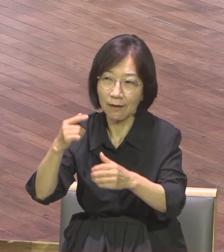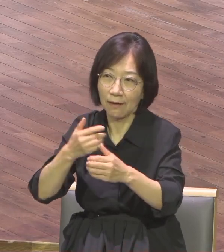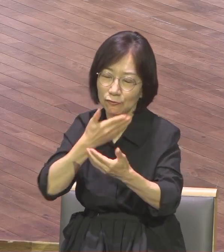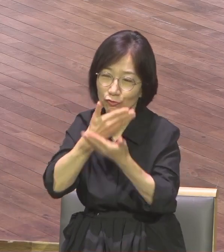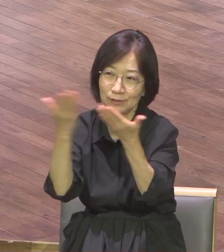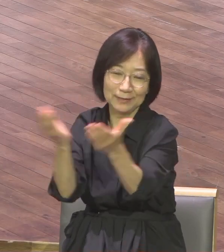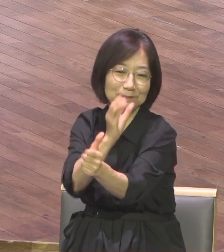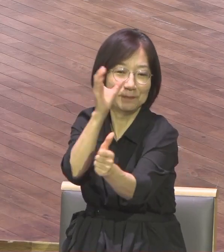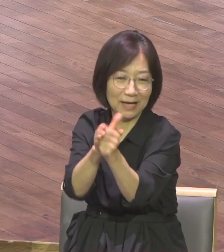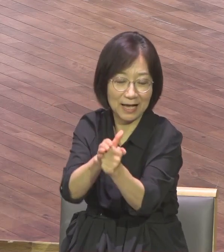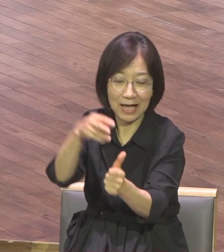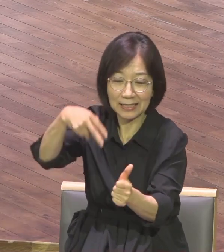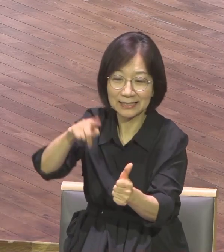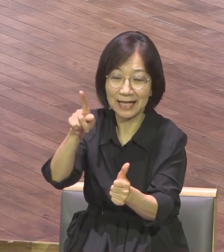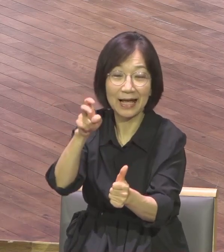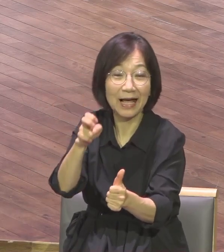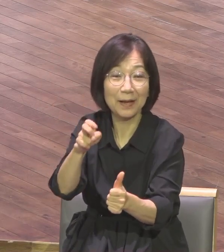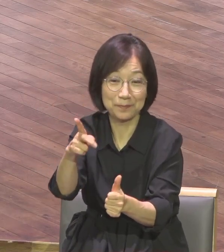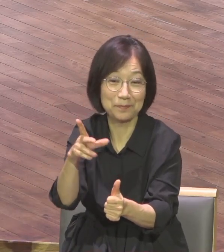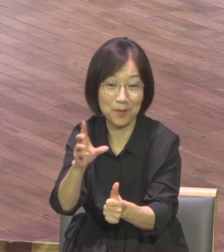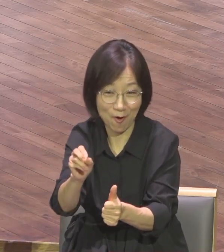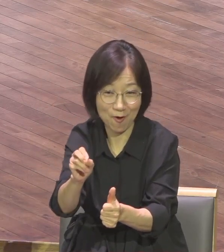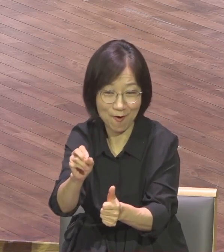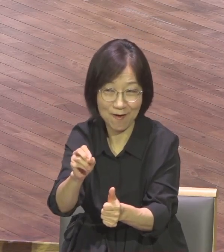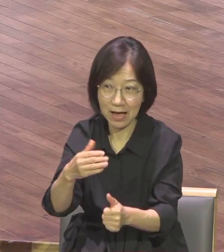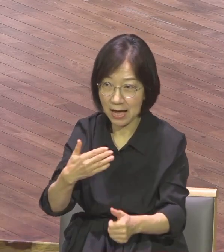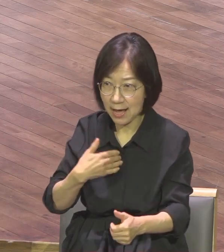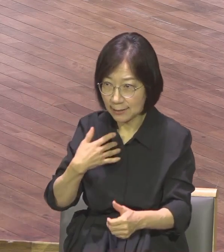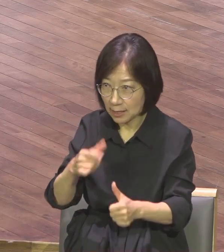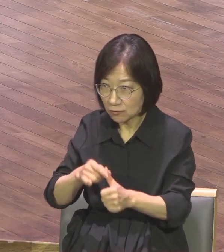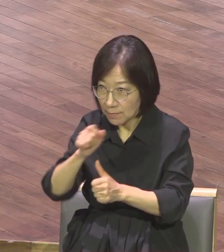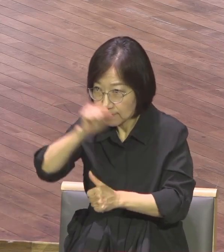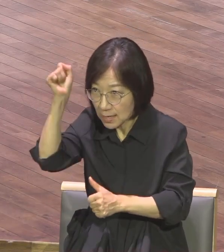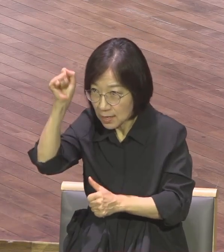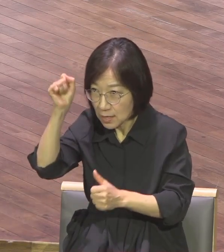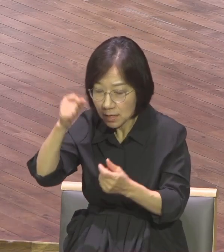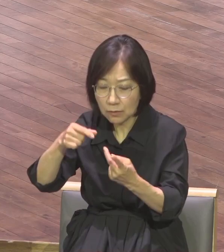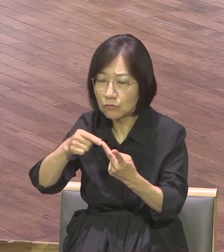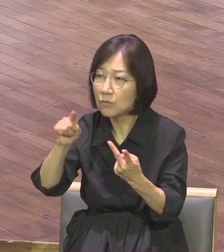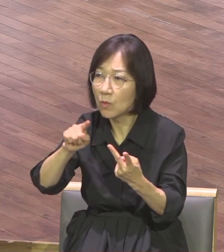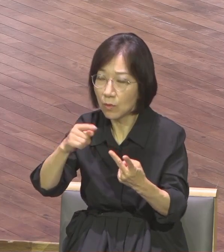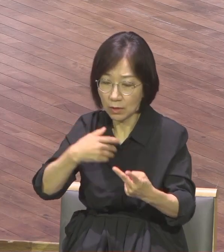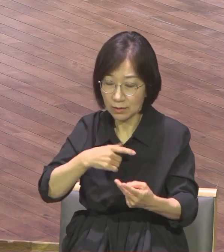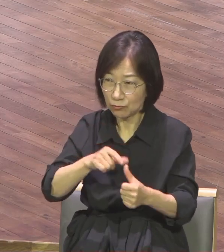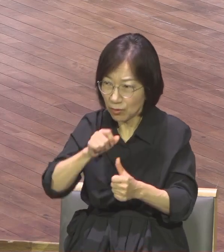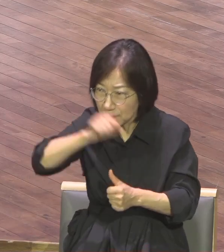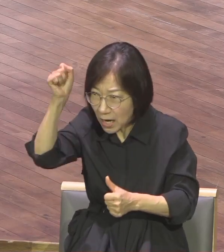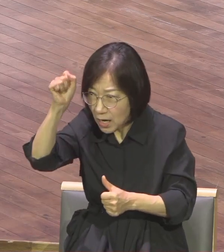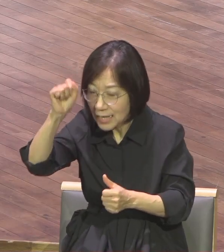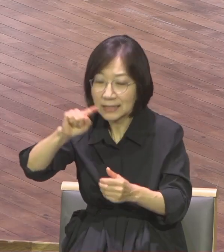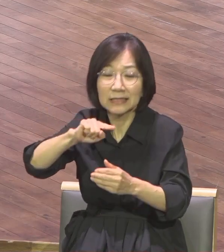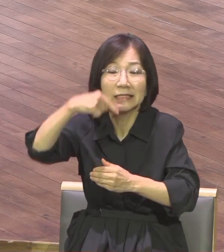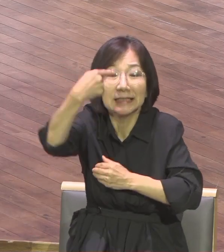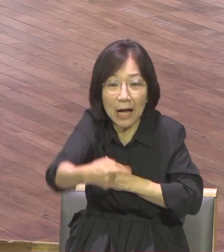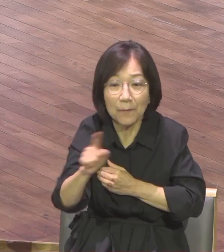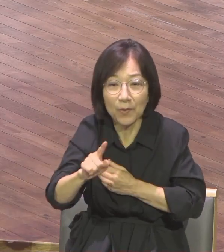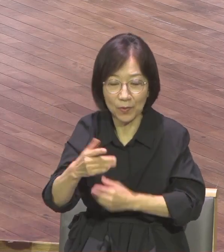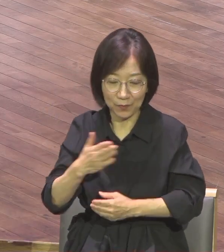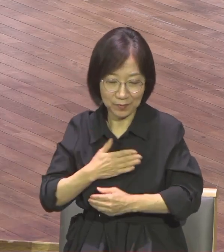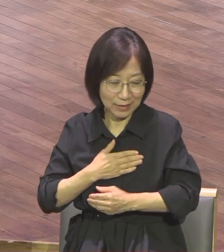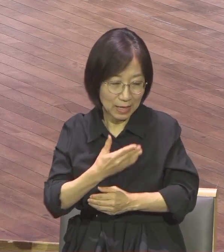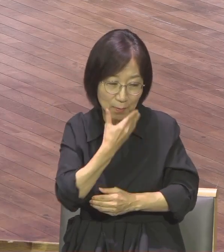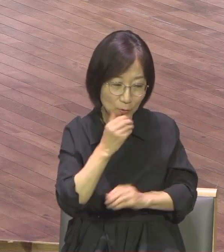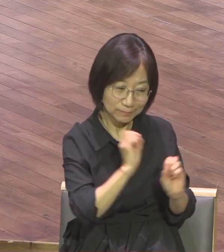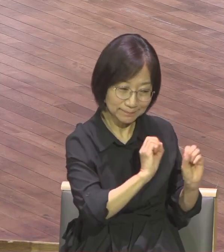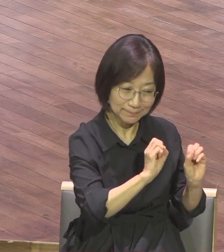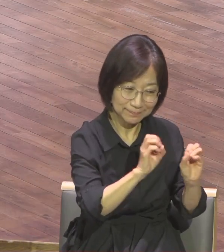영적 의식까지 있어야 돼. 내가 구원받은 거 확실하고 두 번째로는 이제는 구원받았으니까 나를 통해서 생명 살리는